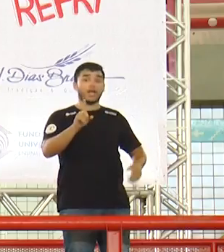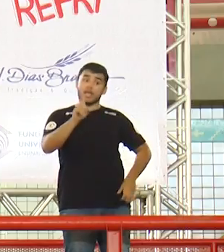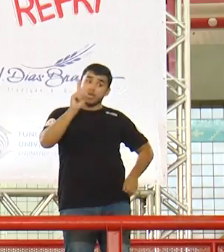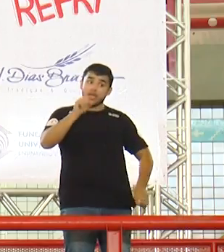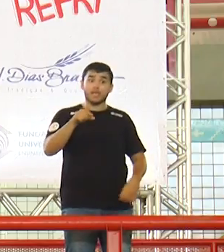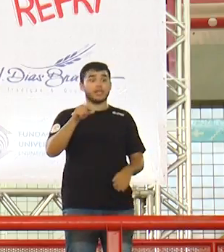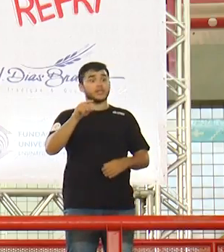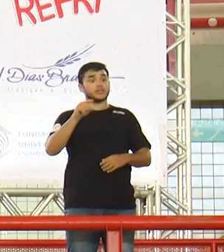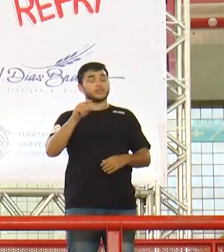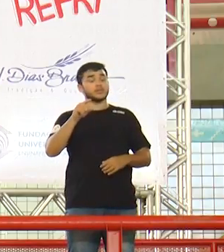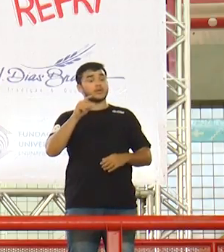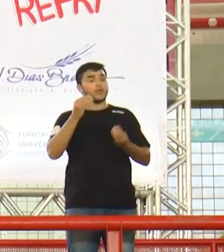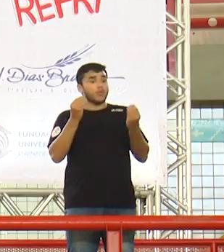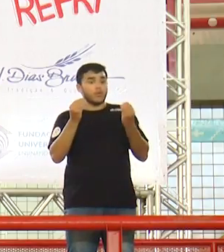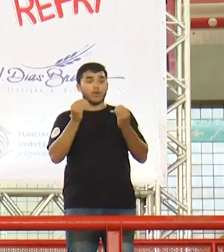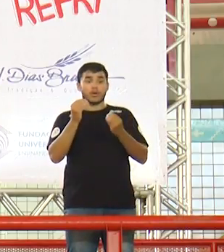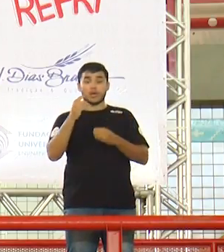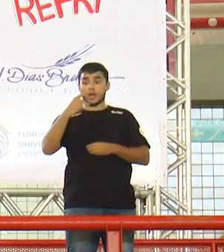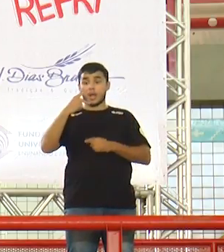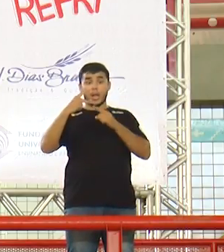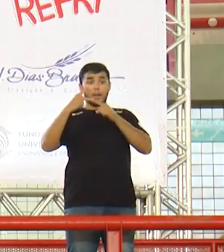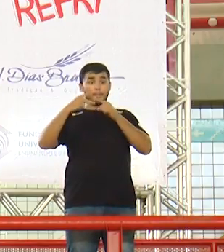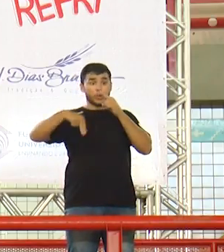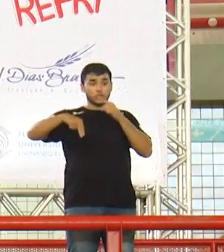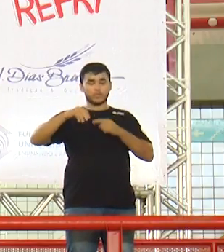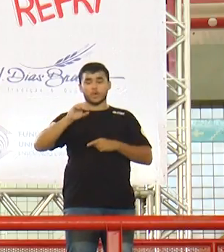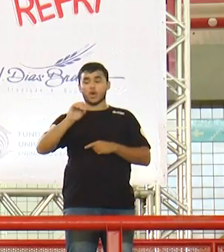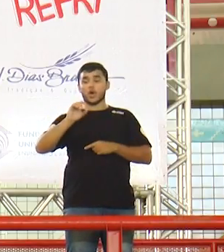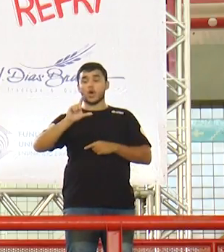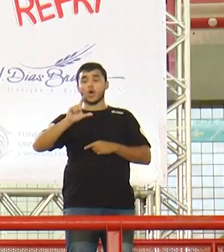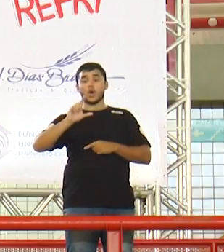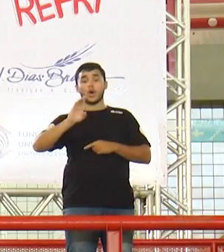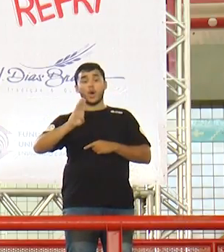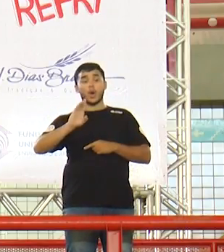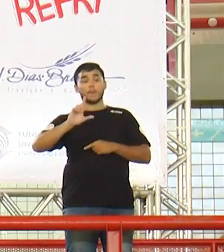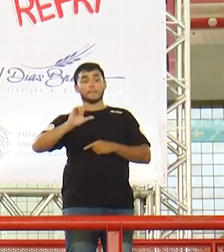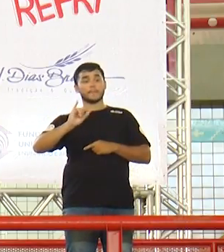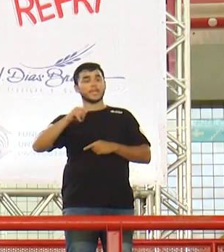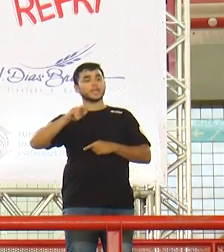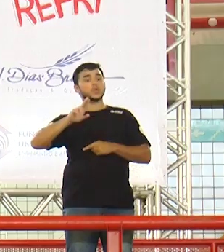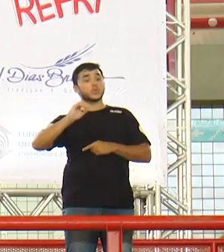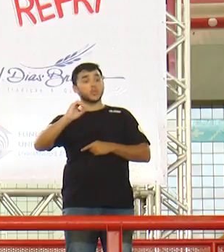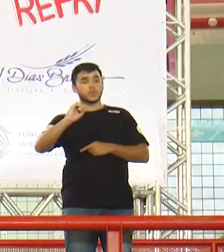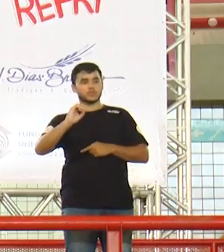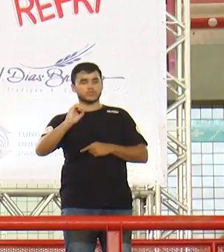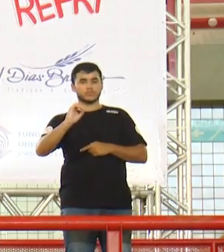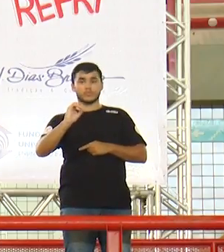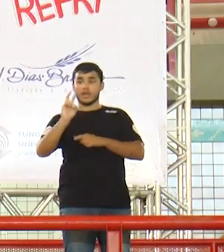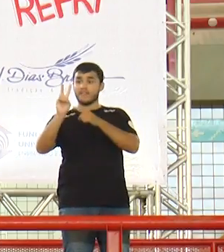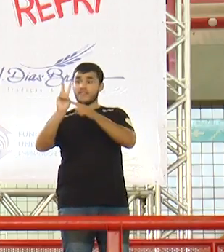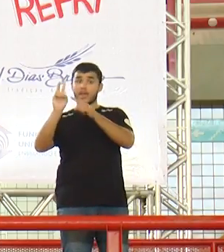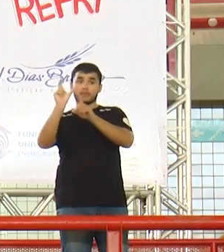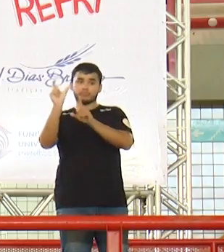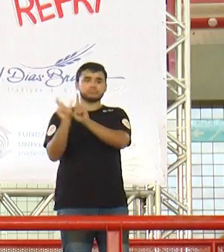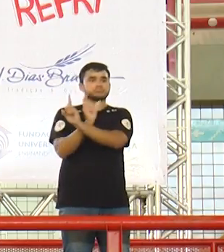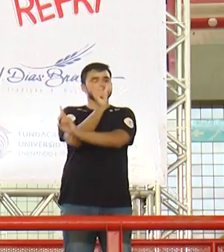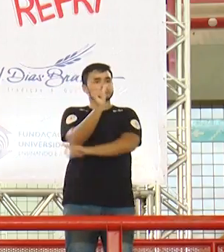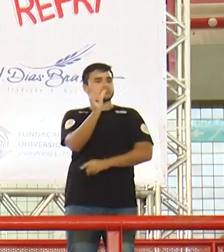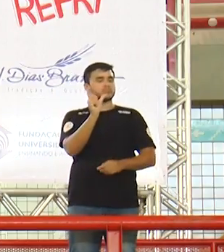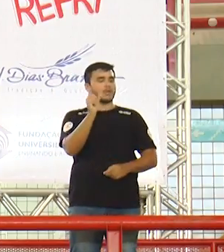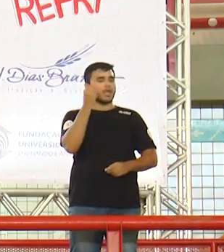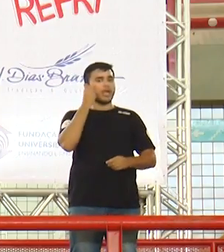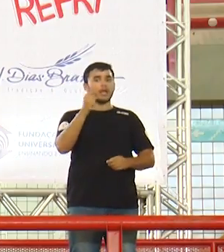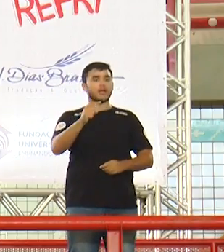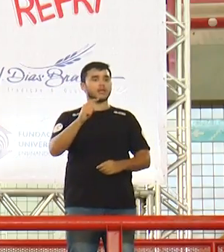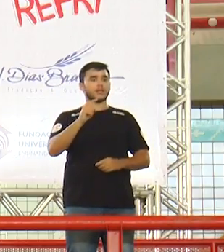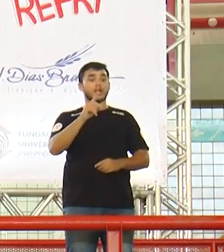é a colocação do pronome oblíquo átono antes do verbo. Como esse ti está antes do verbo,